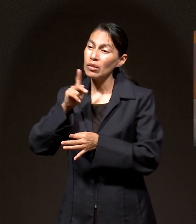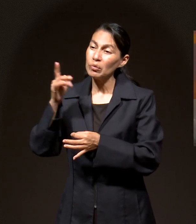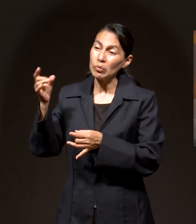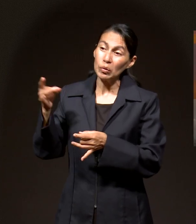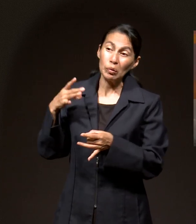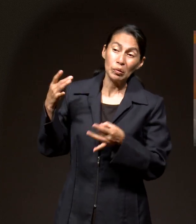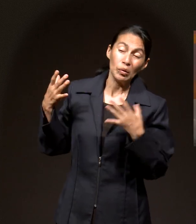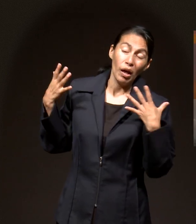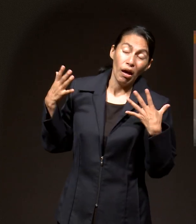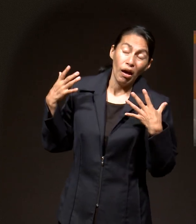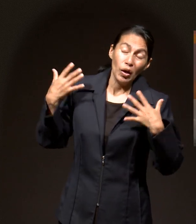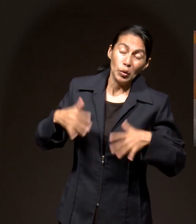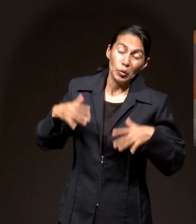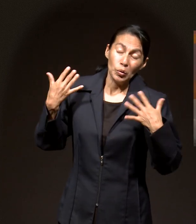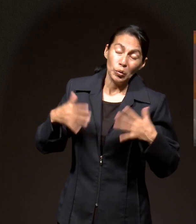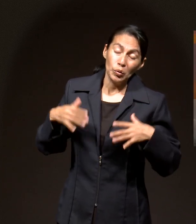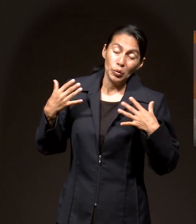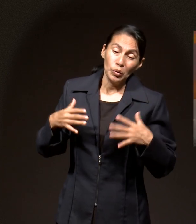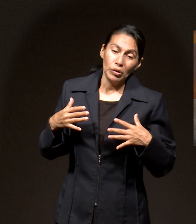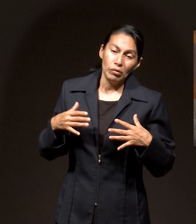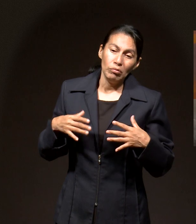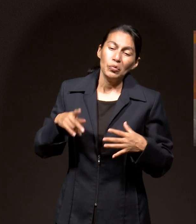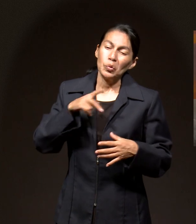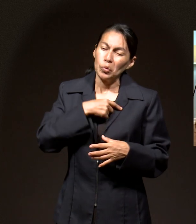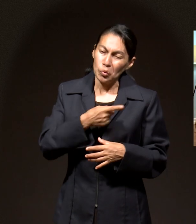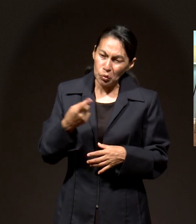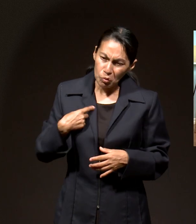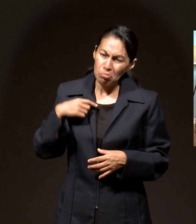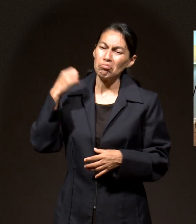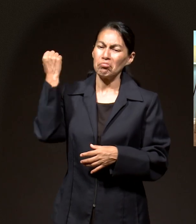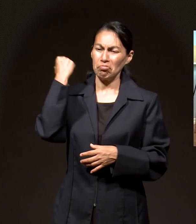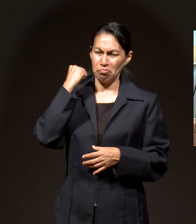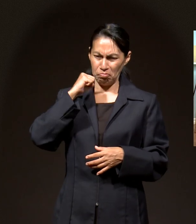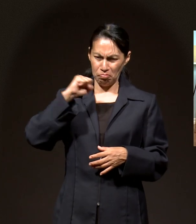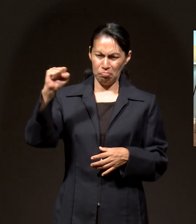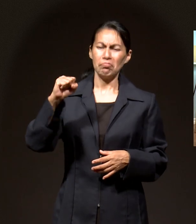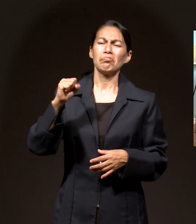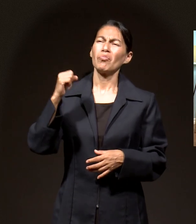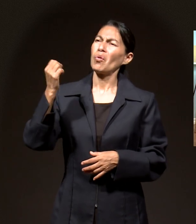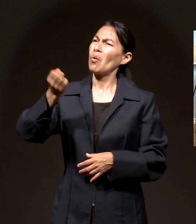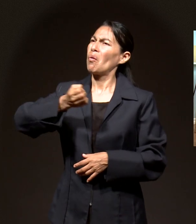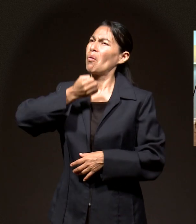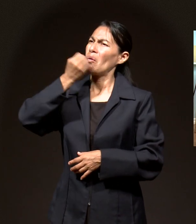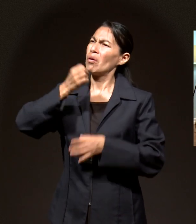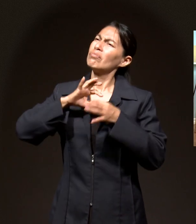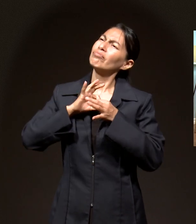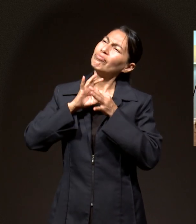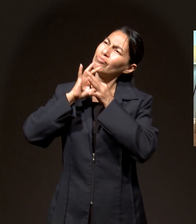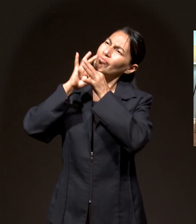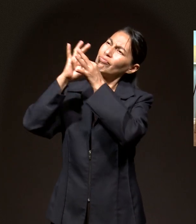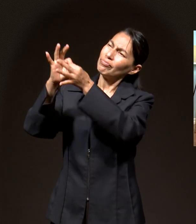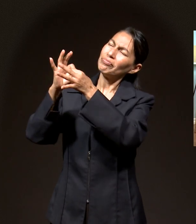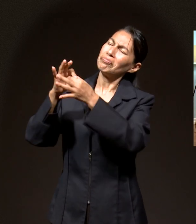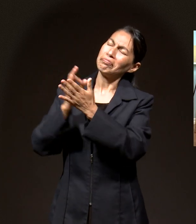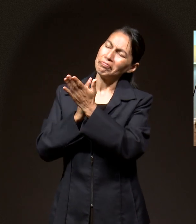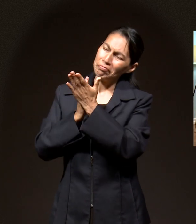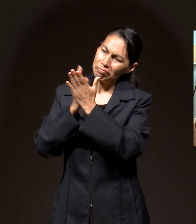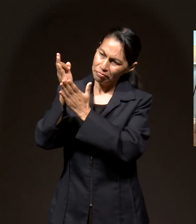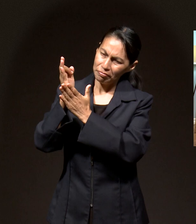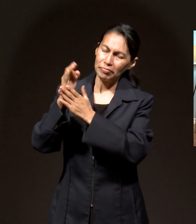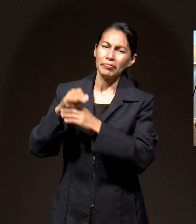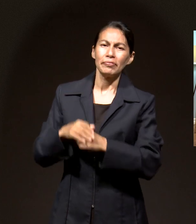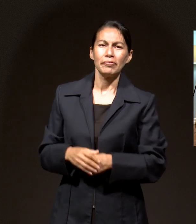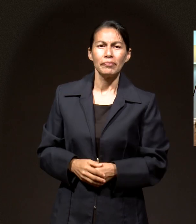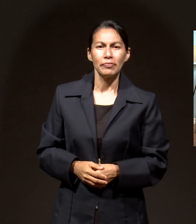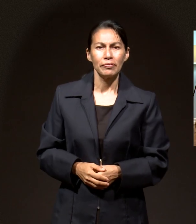en esta vida, en esta vida por lo menos. Sin duda alguna. Vamos a tener entonces la capacidad de